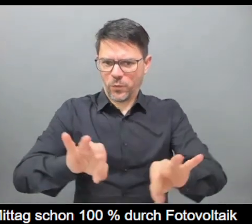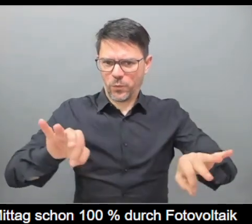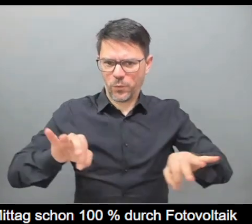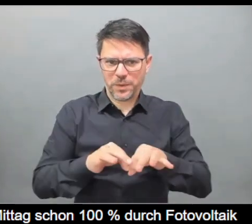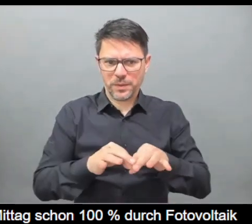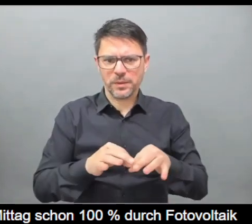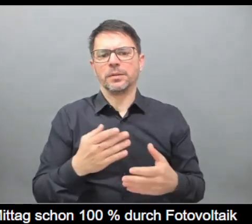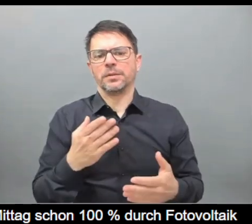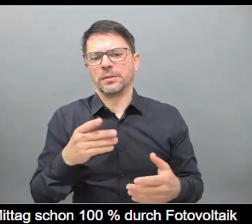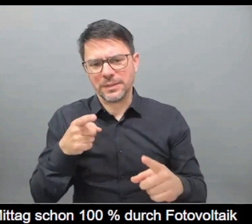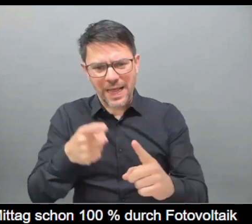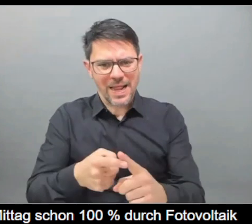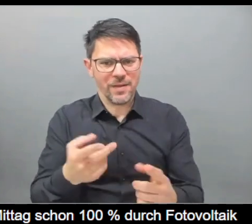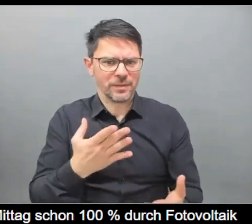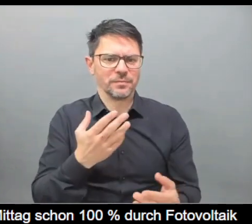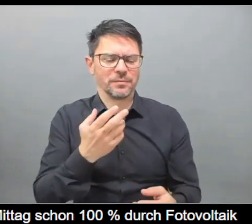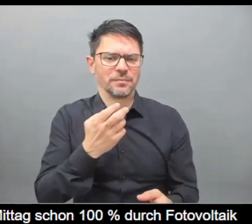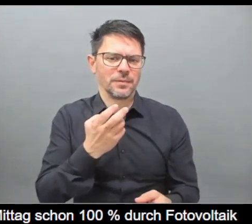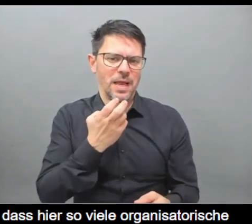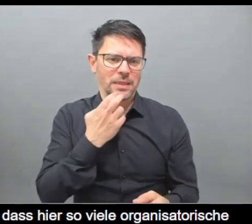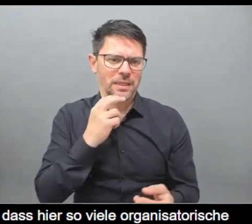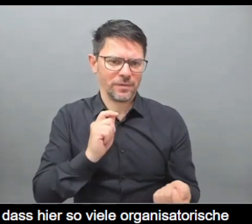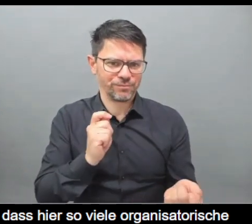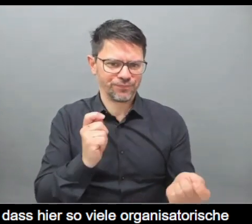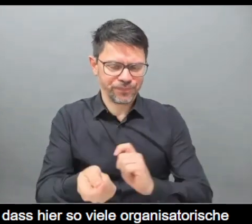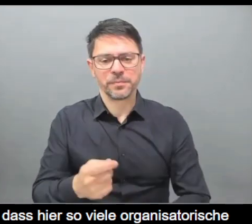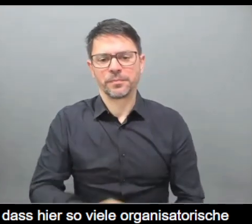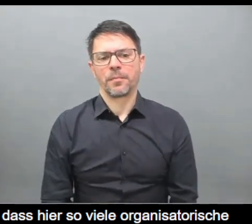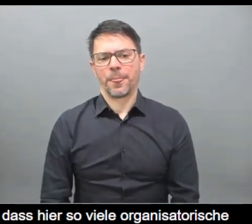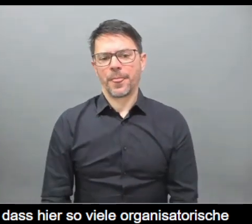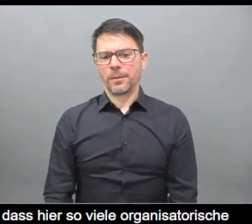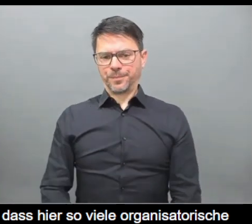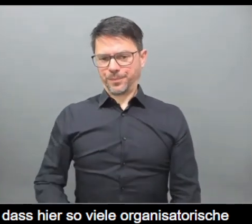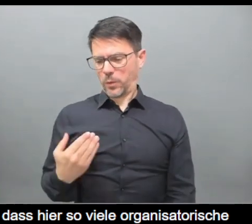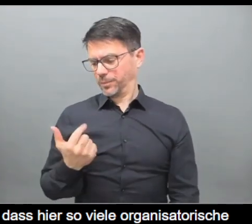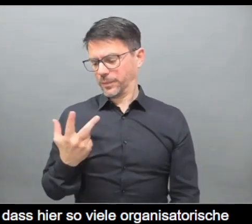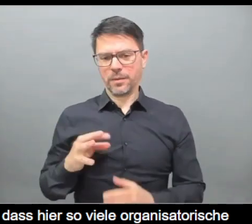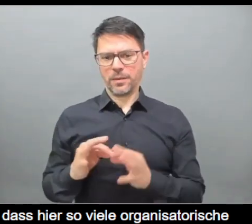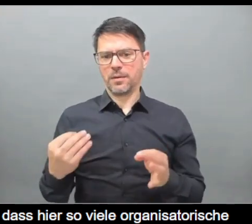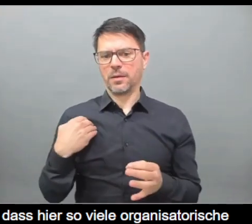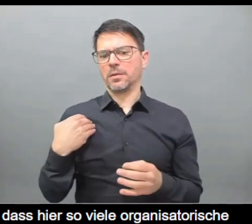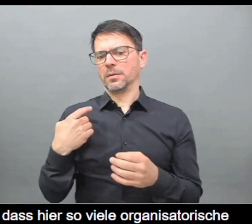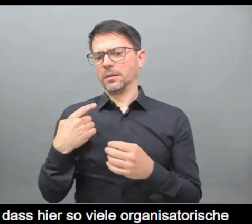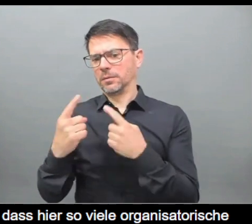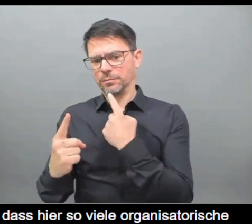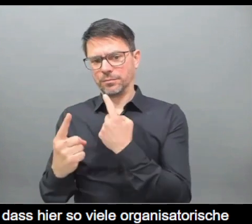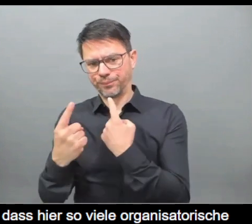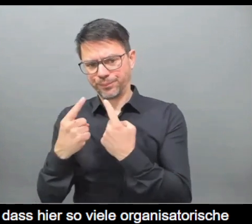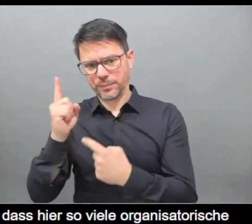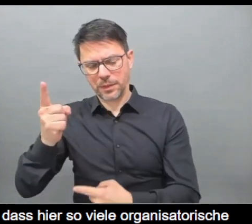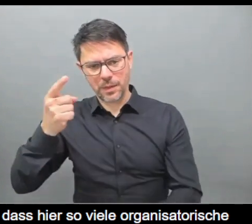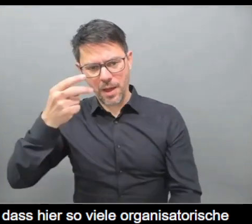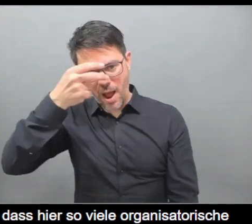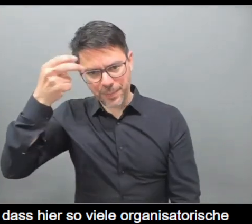bemühen möge, dass die Netzbetreiber auch selber Speicher betreiben können. Wir haben die groteske Situation, dass die